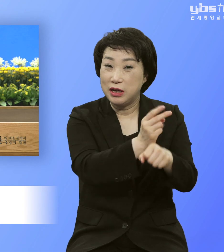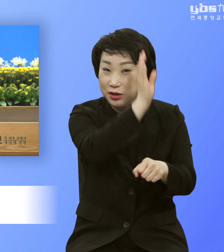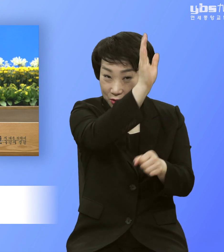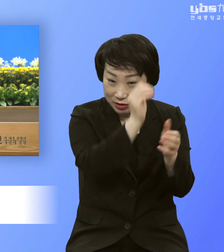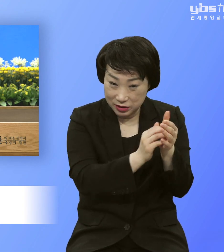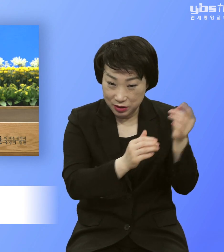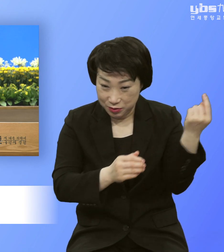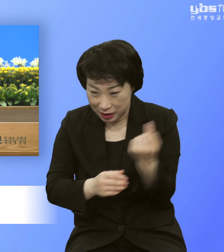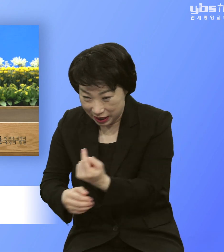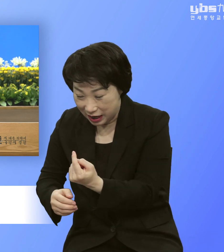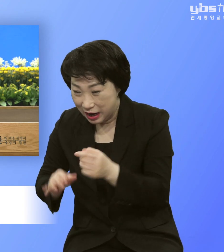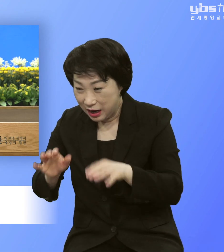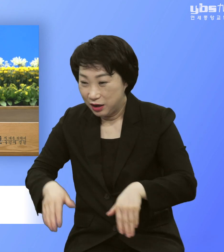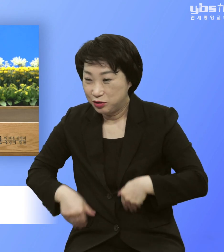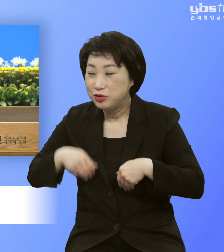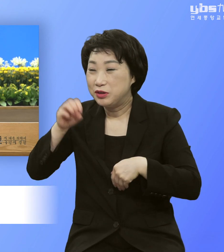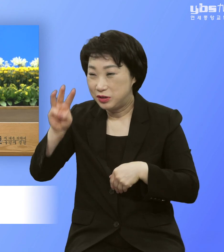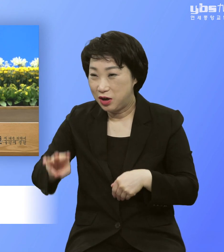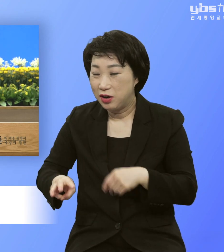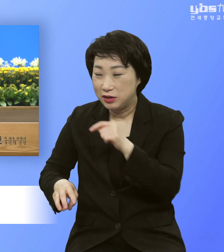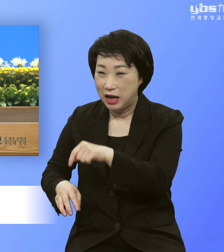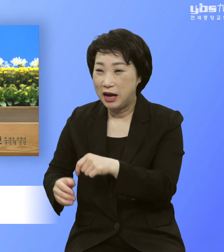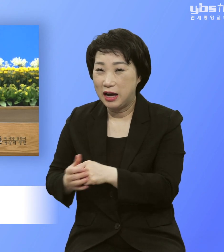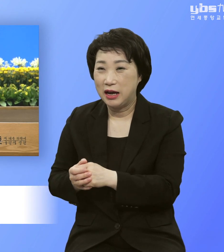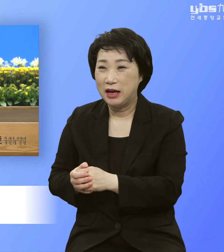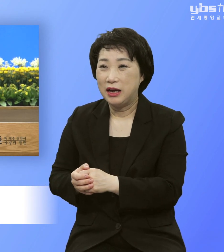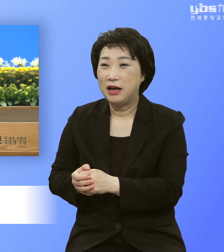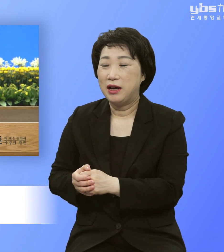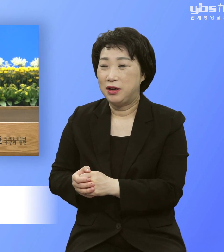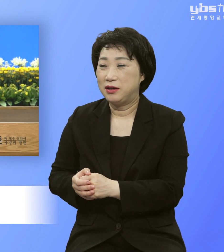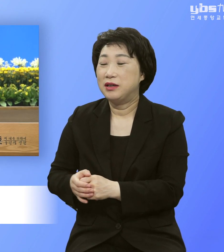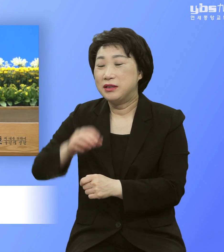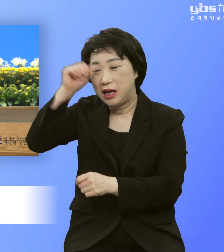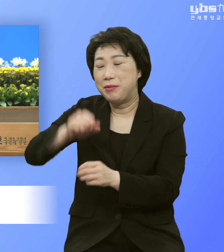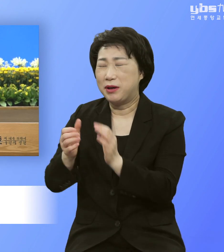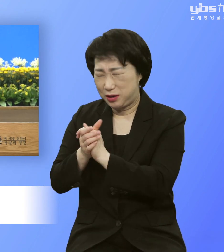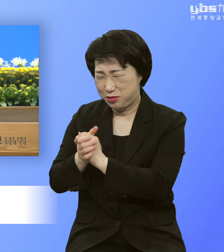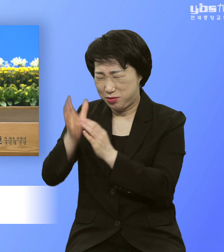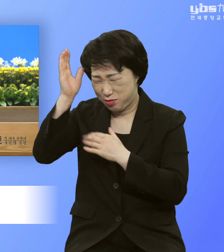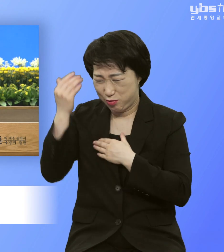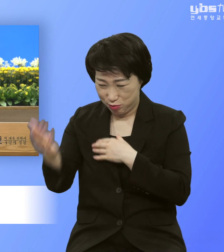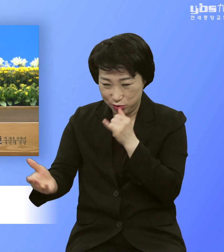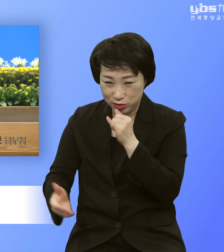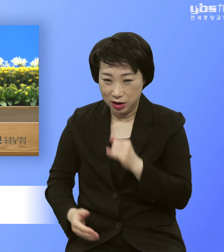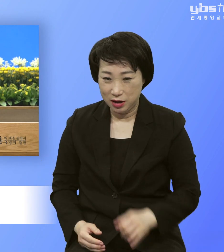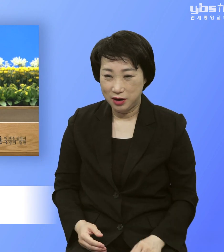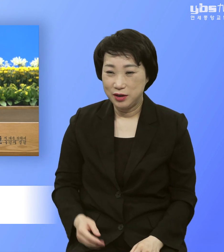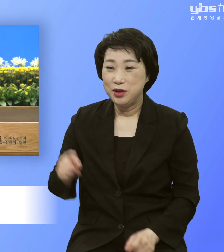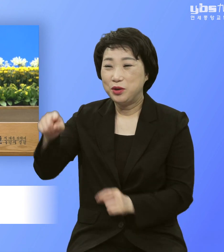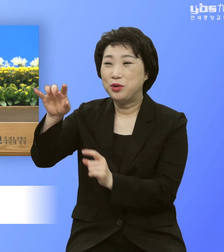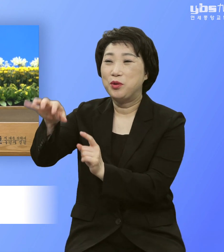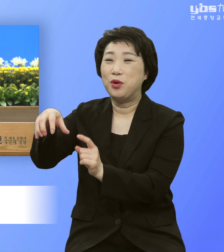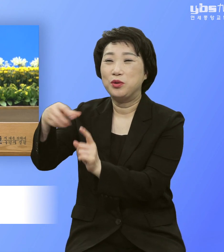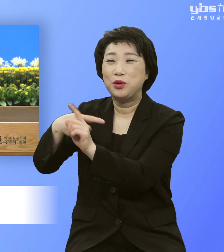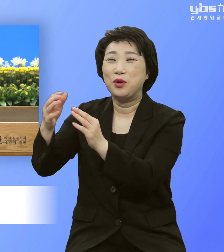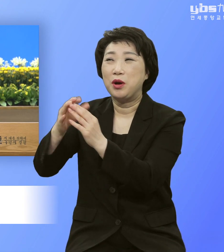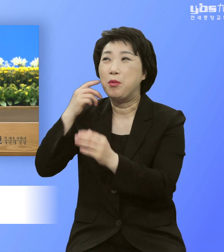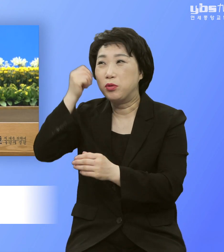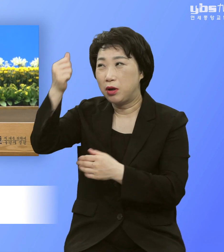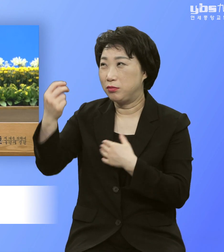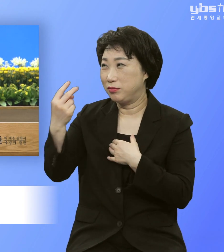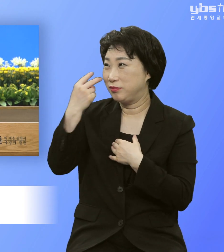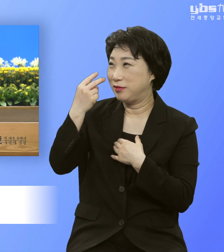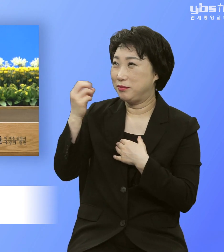순천에 와서 새벽 기도하고 집회하겠습니다. 그랬더니 담임 목사가 나를 이상하게 봐.